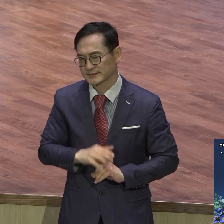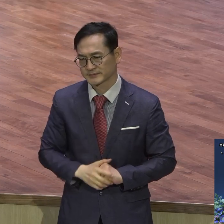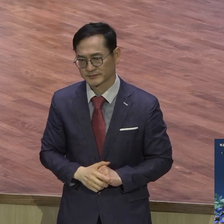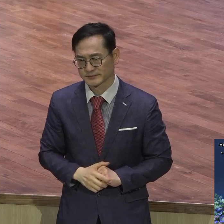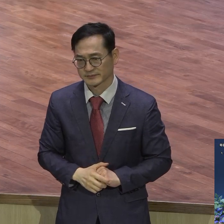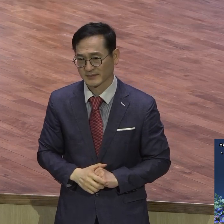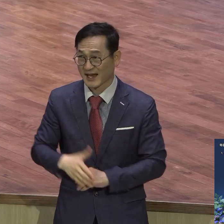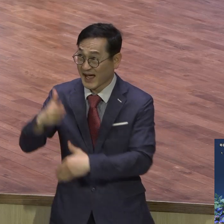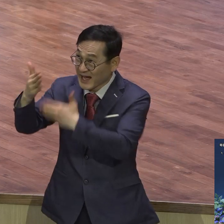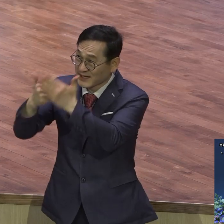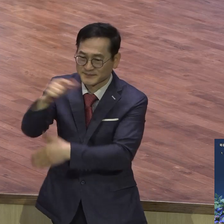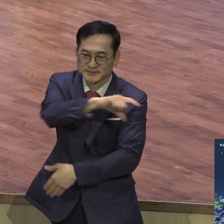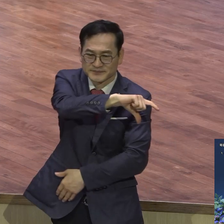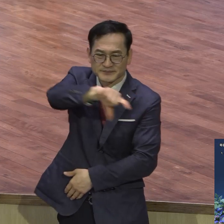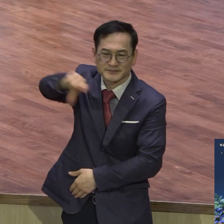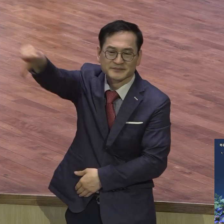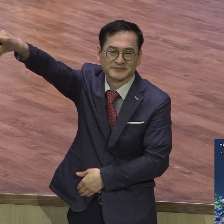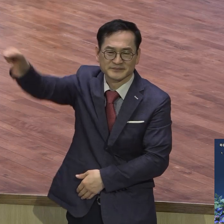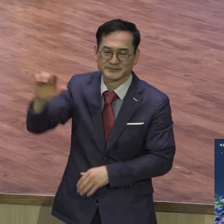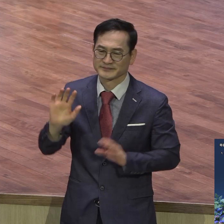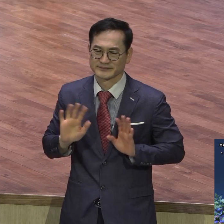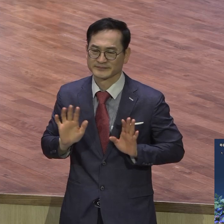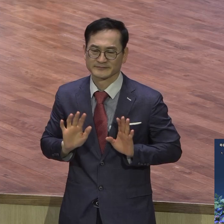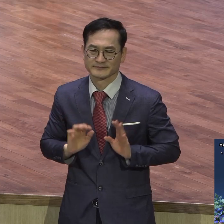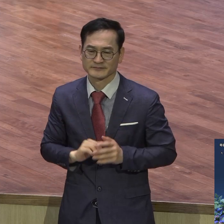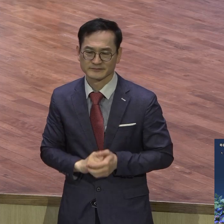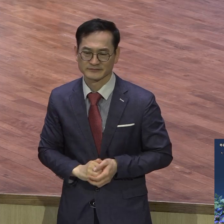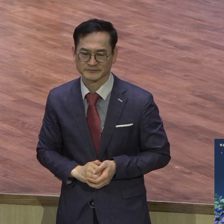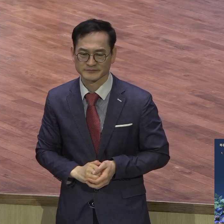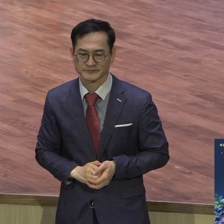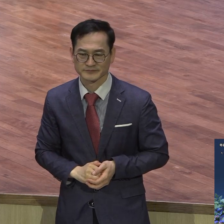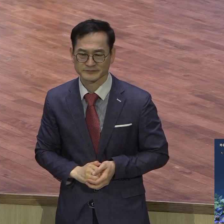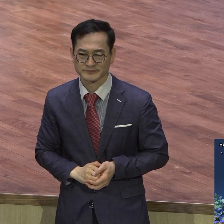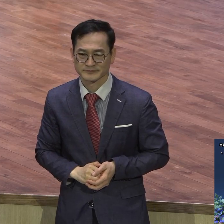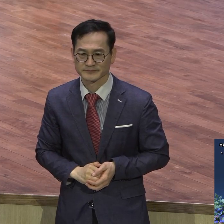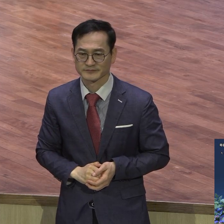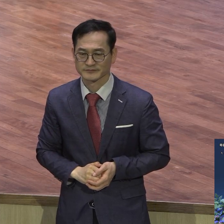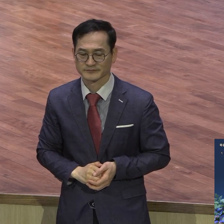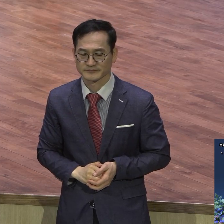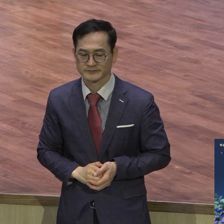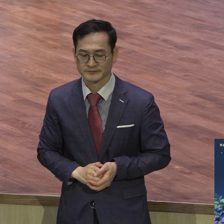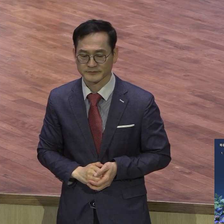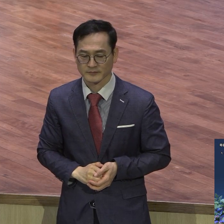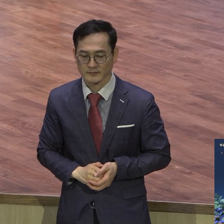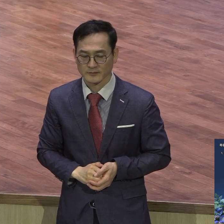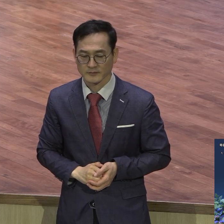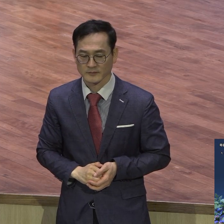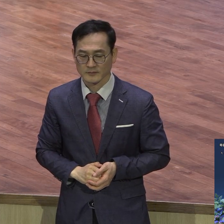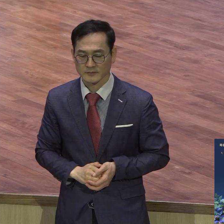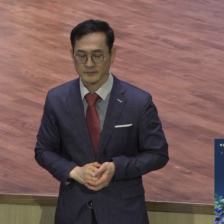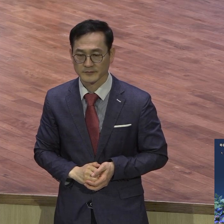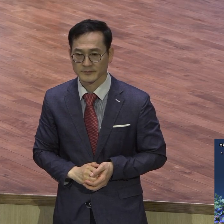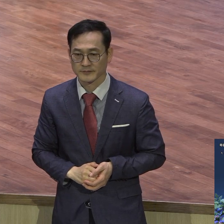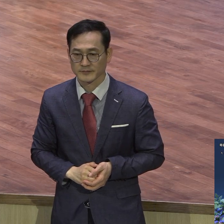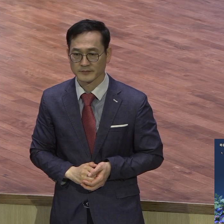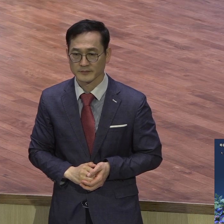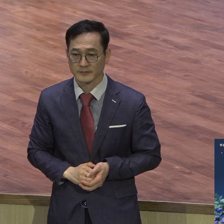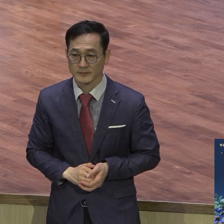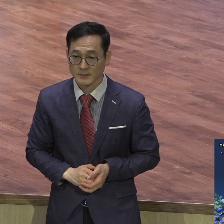다루실 것이다 라고 그렇게 말하면서 이 사건 문제